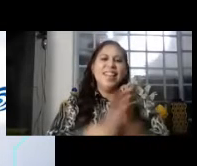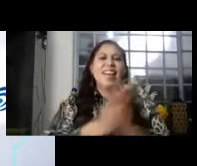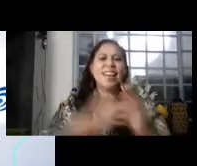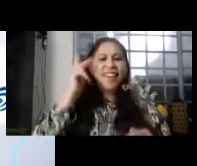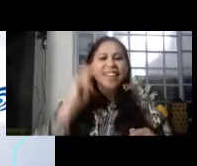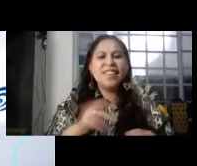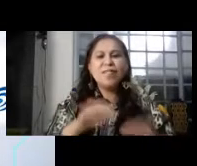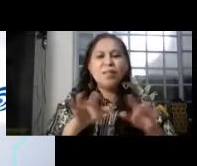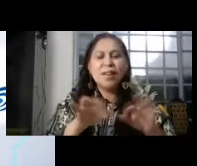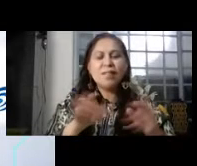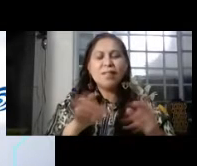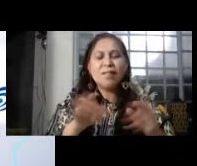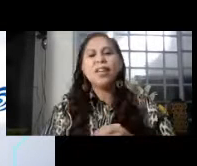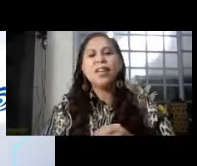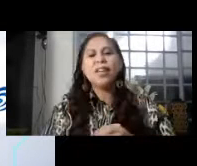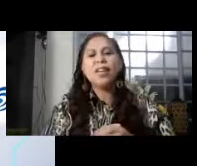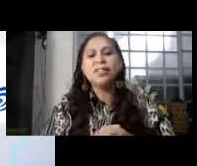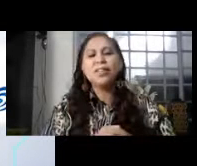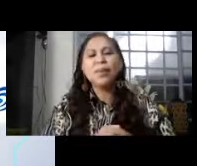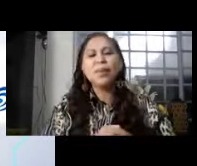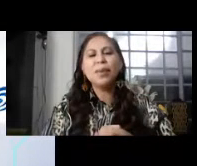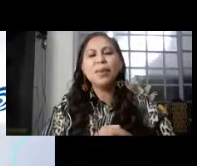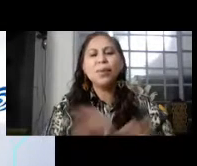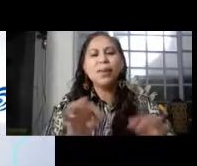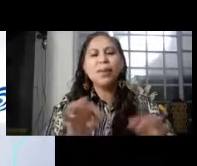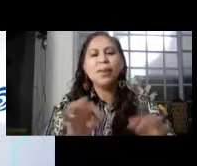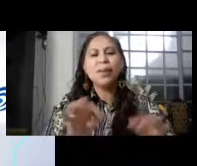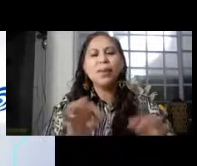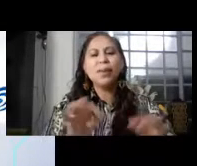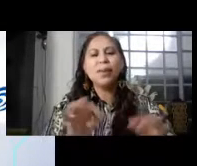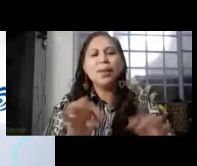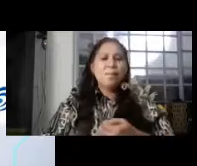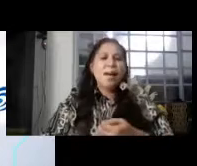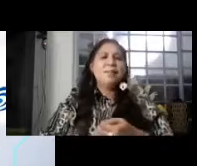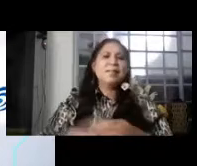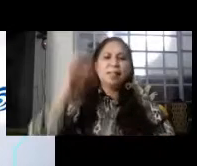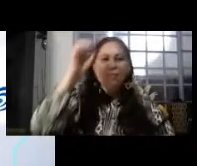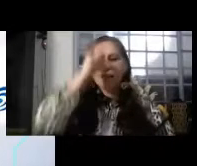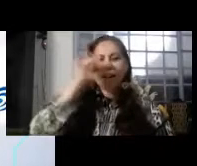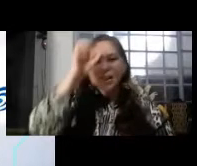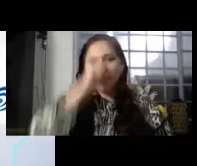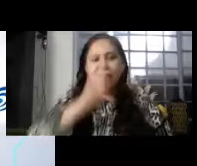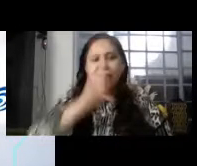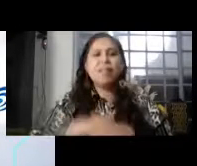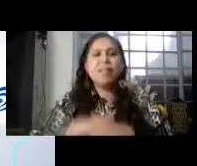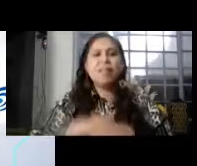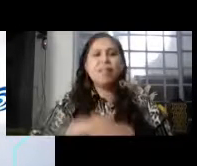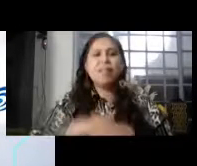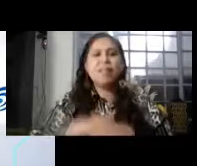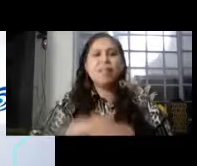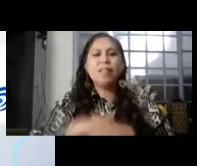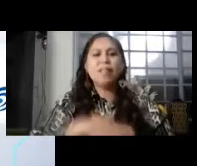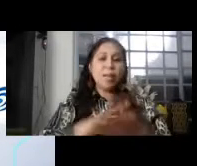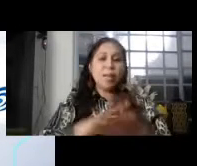É Karine que botou aí uma frase no chat, não deu para eu ler toda, mas eu acredito que ela está gostando muito